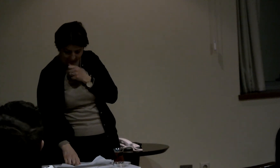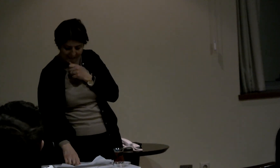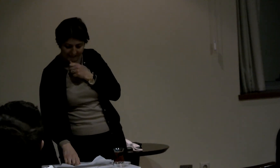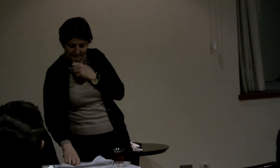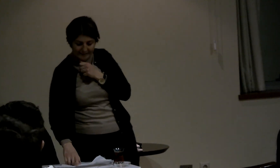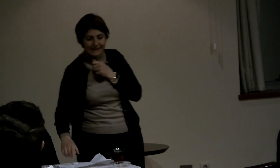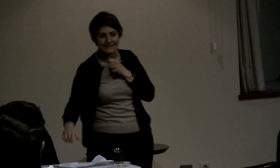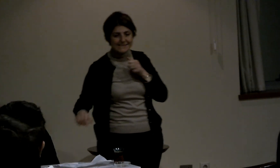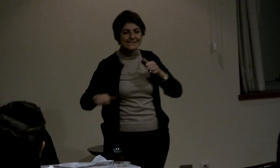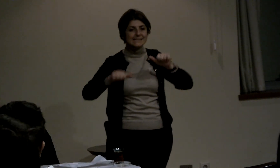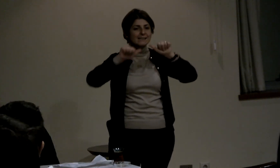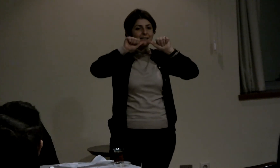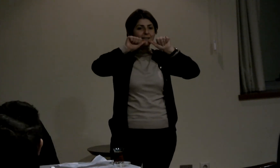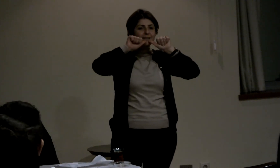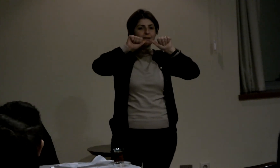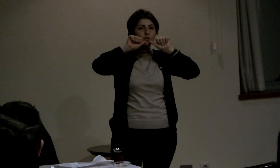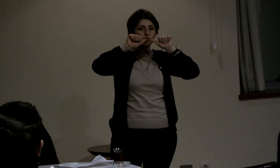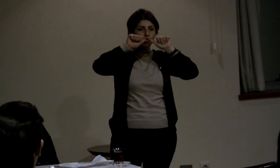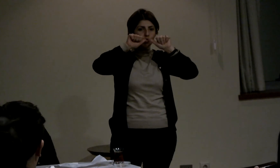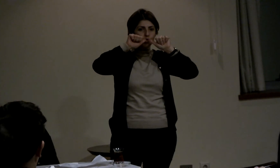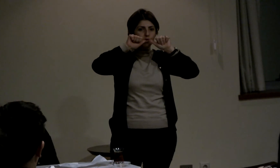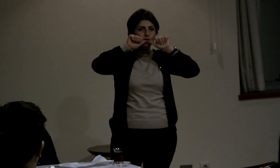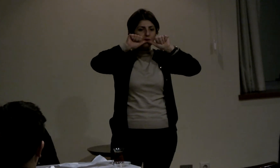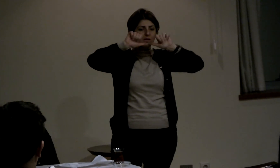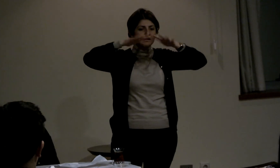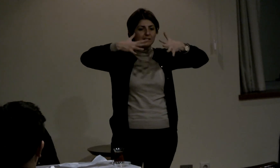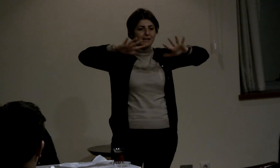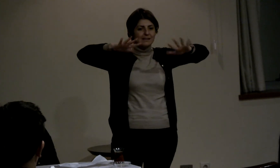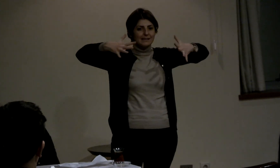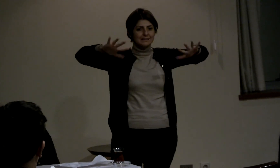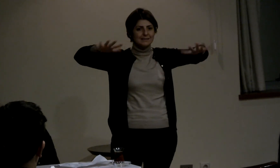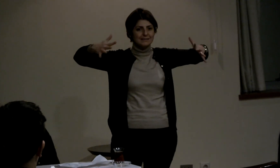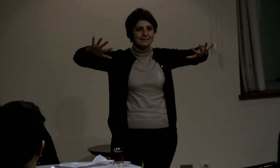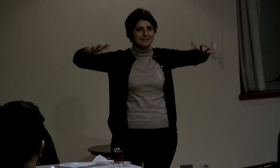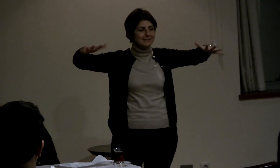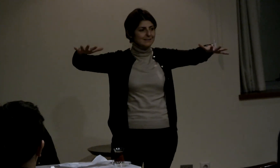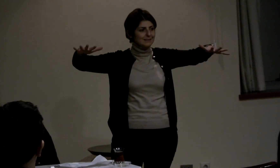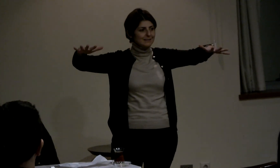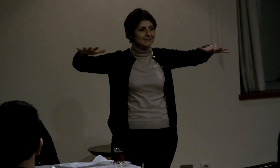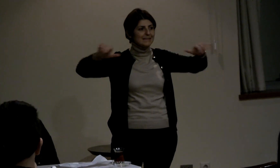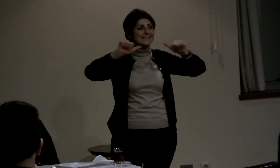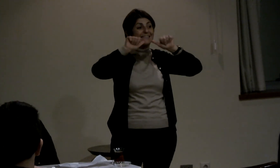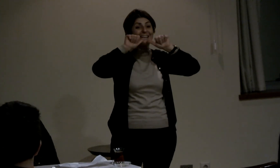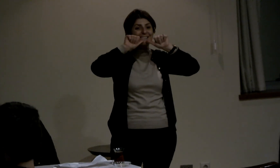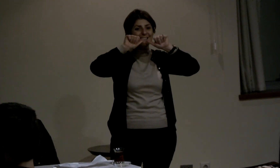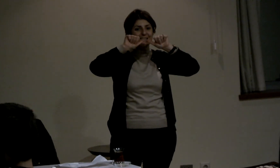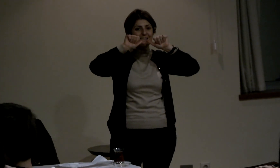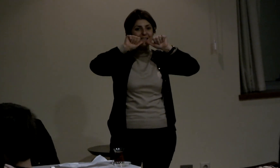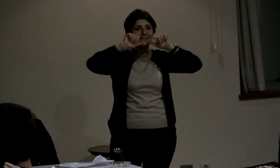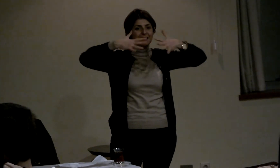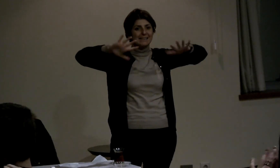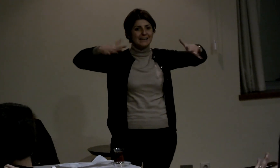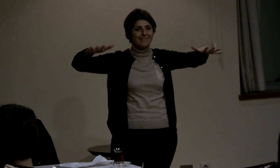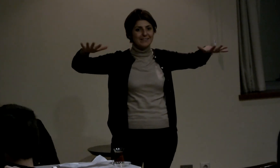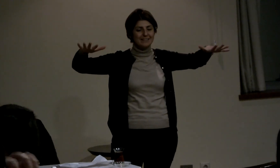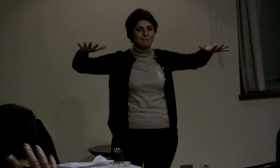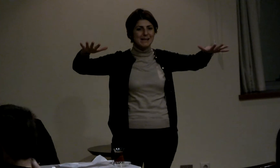Evet. Deniz, su, dalgalık. Deniz. Evet. Biraz